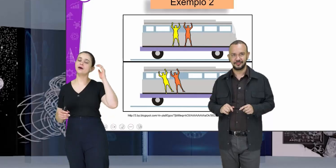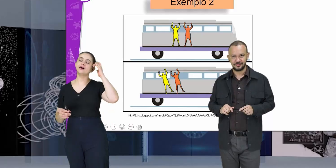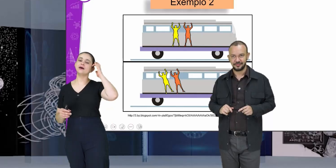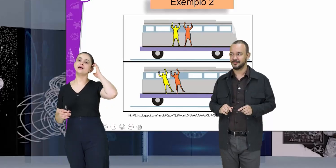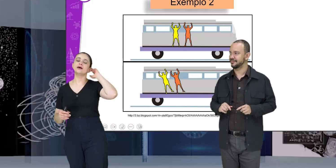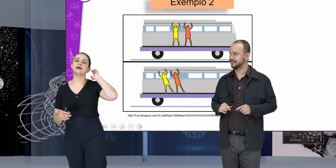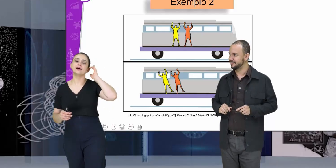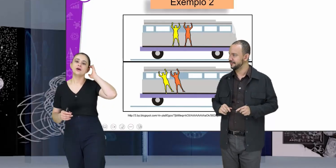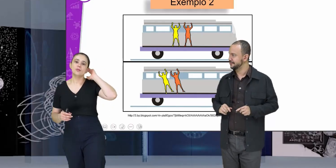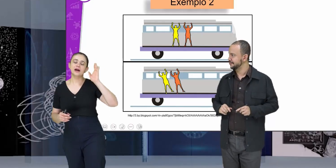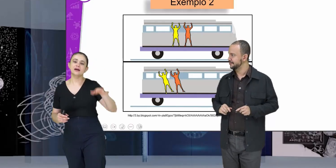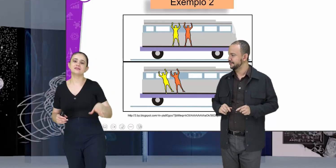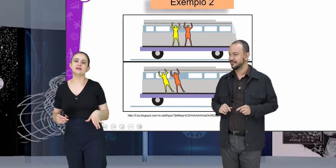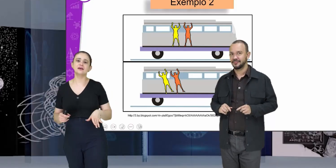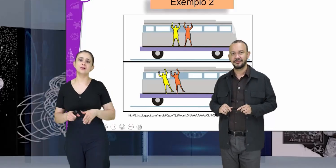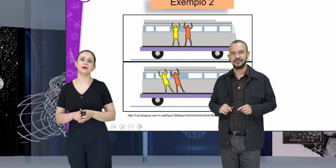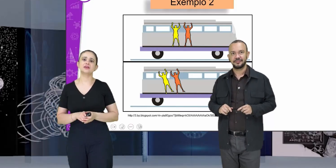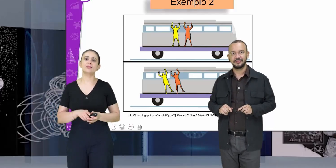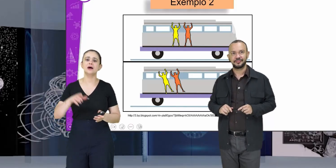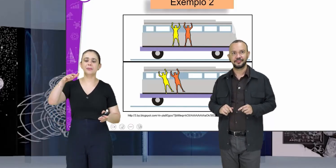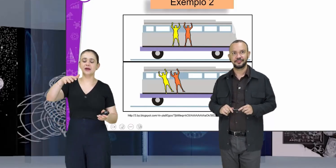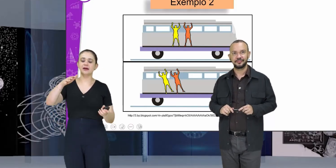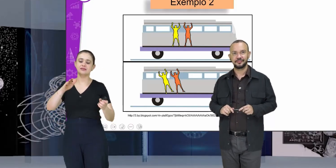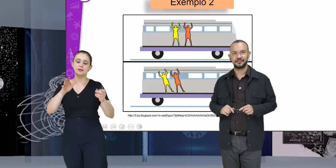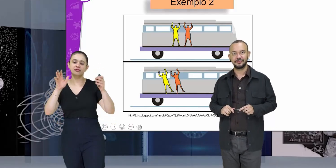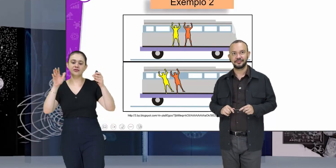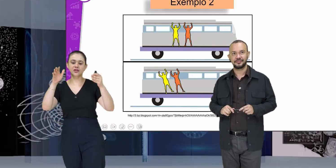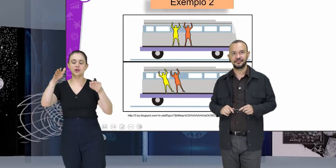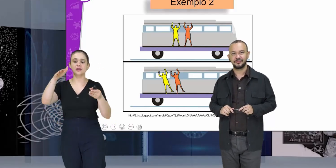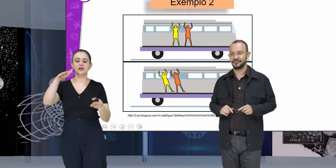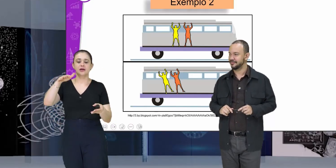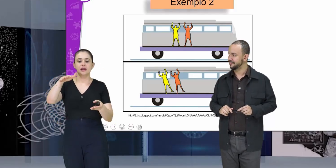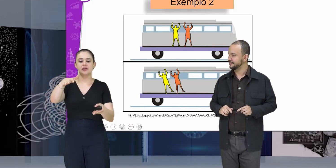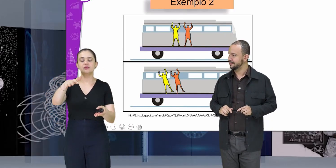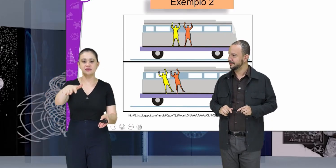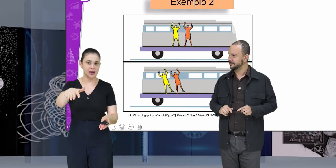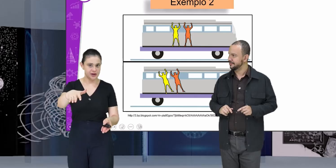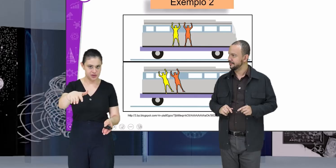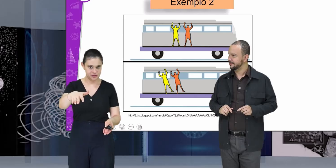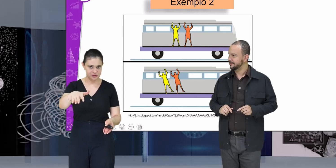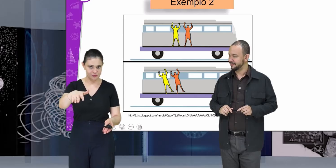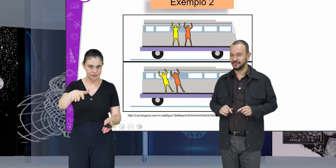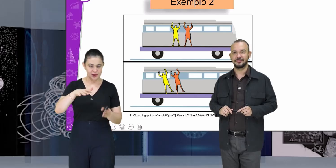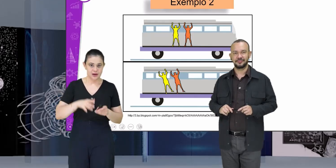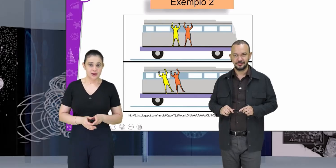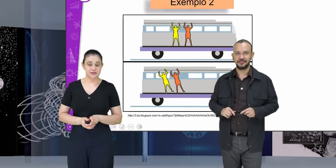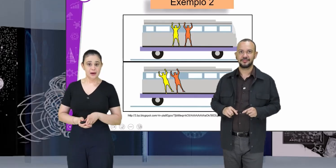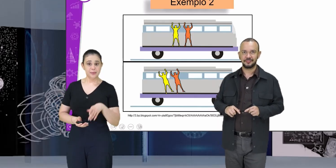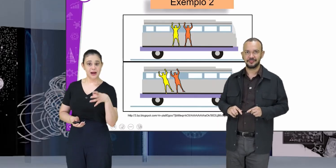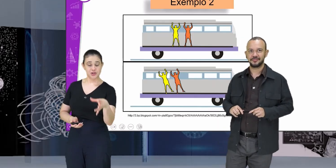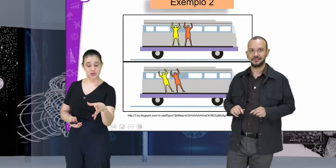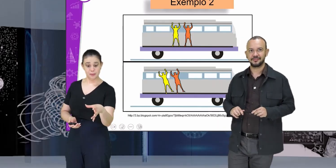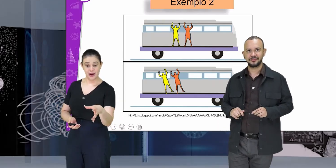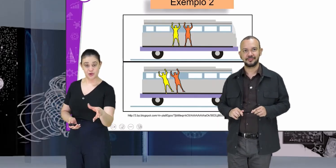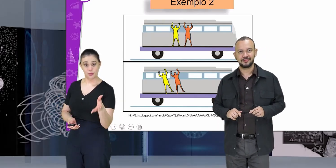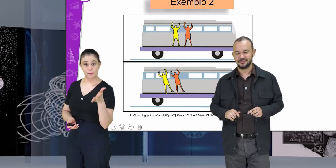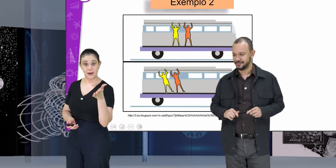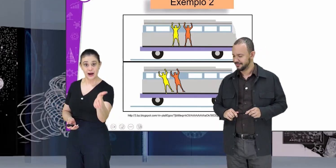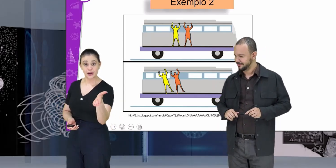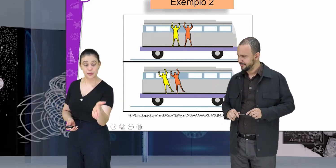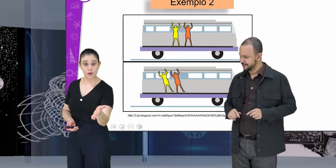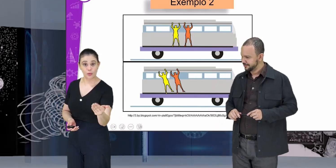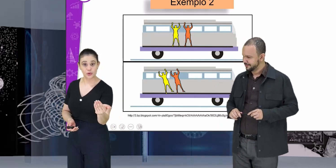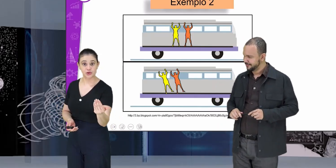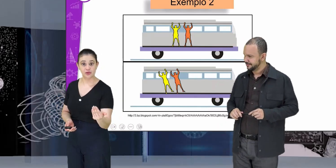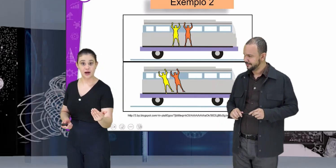ali uma caçamba, e tem uma rampa na caçamba, e você joga duas caixas. Se a caixa de baixo